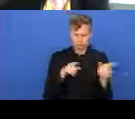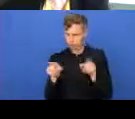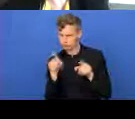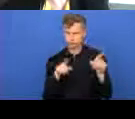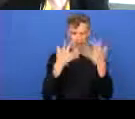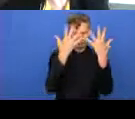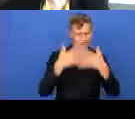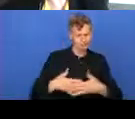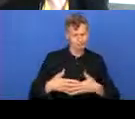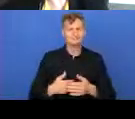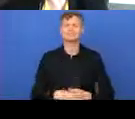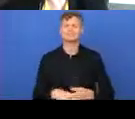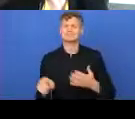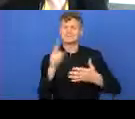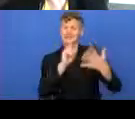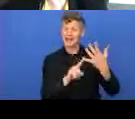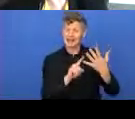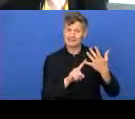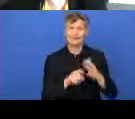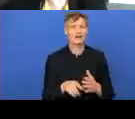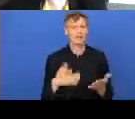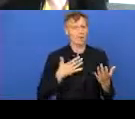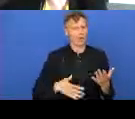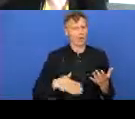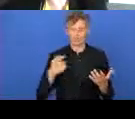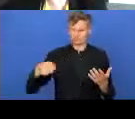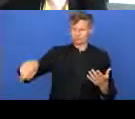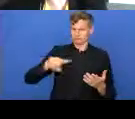enfin, pour finir, et c'est un point important,